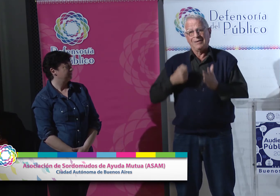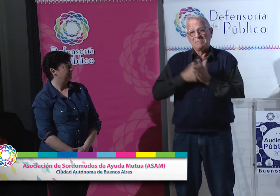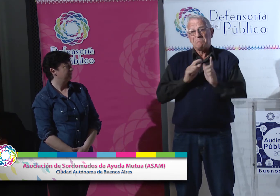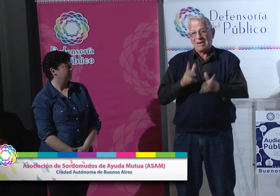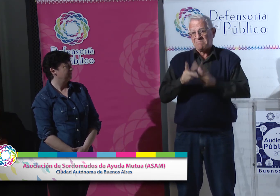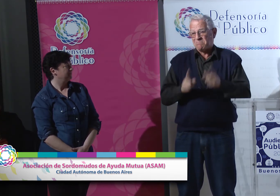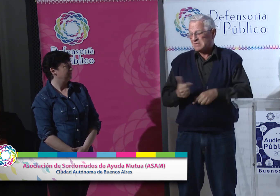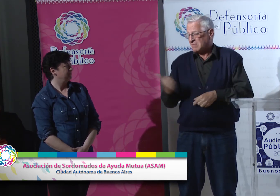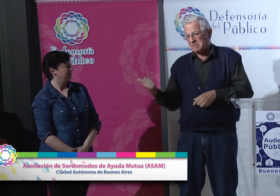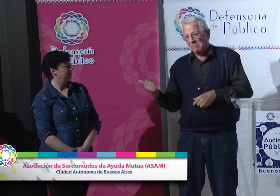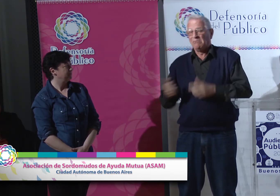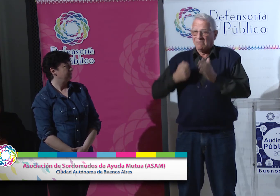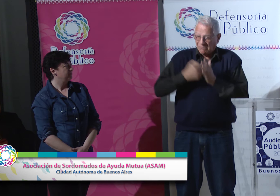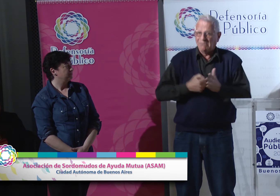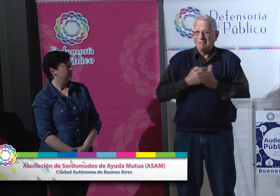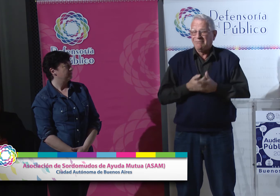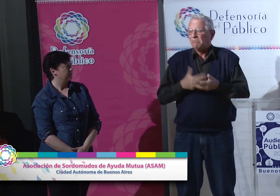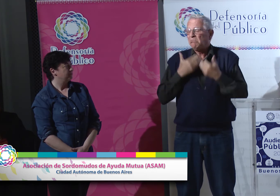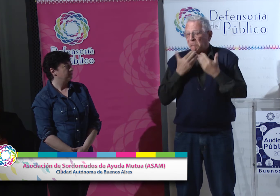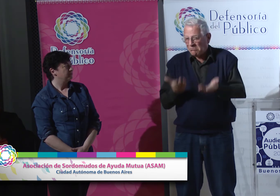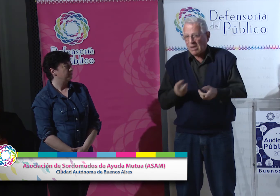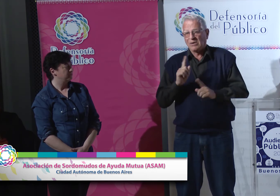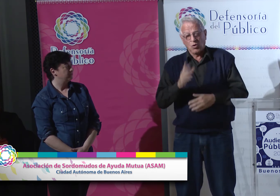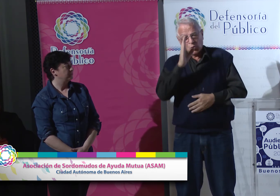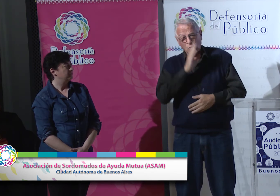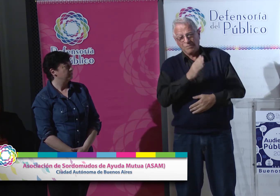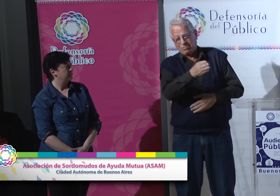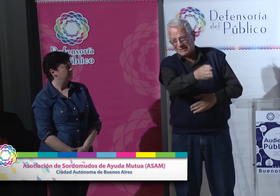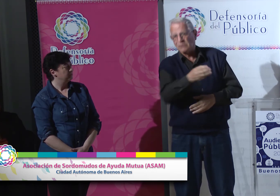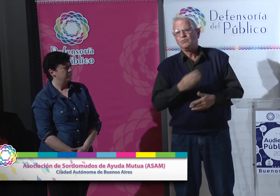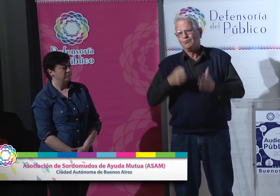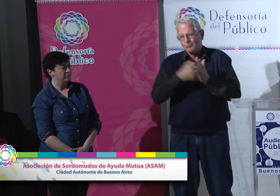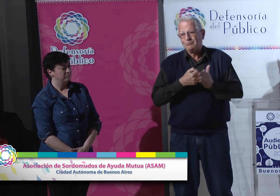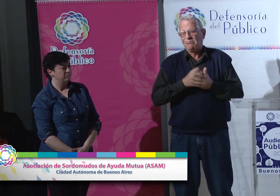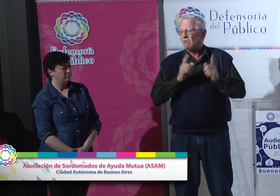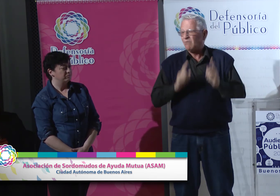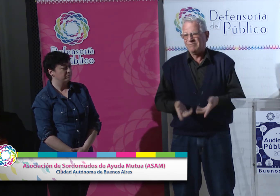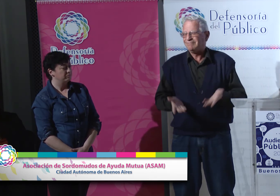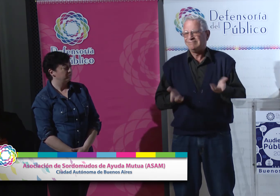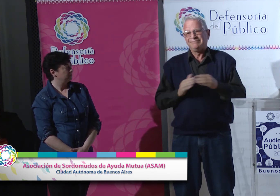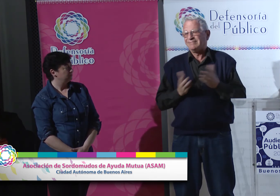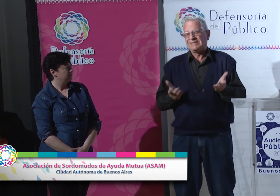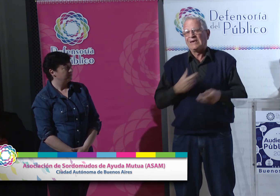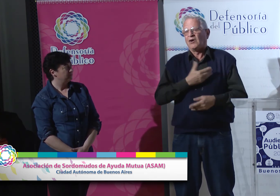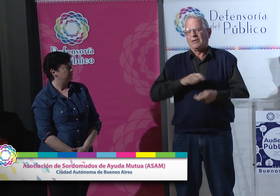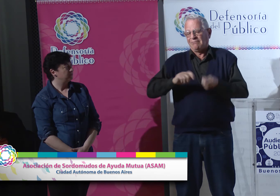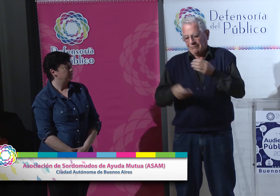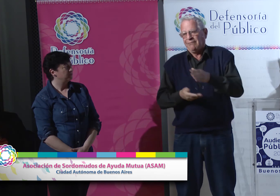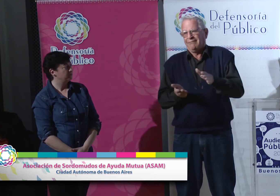otros no entonces con acompañando lo que dijo mi compañera en esa lucha también lo que dijeron las personas de la cultura dirigente mis músicos